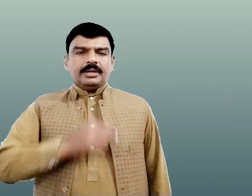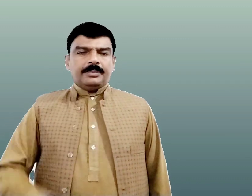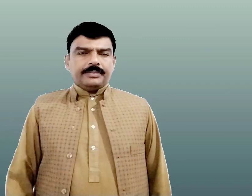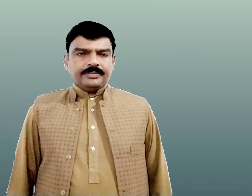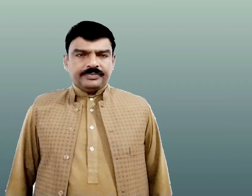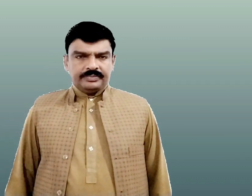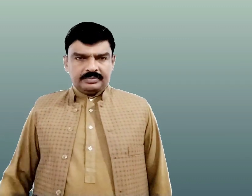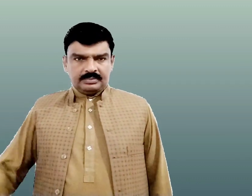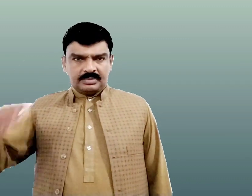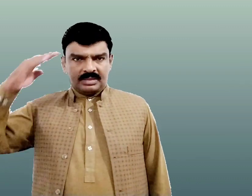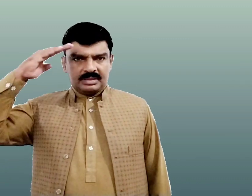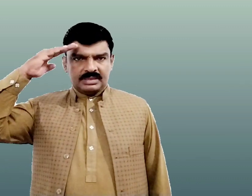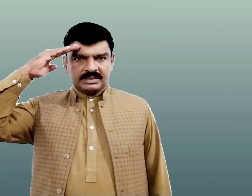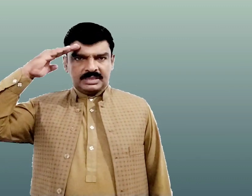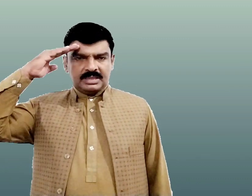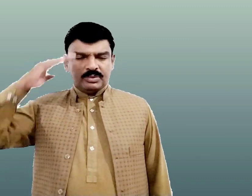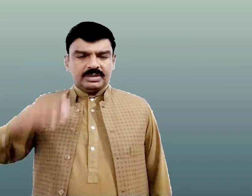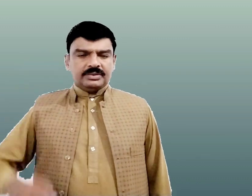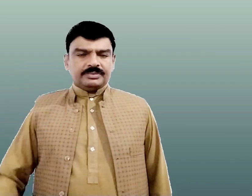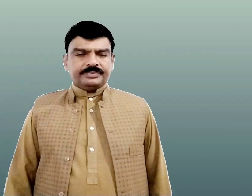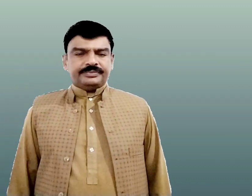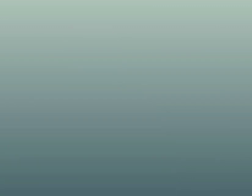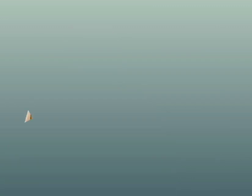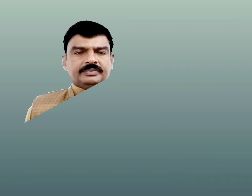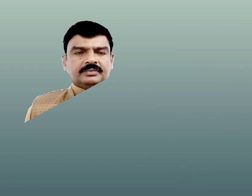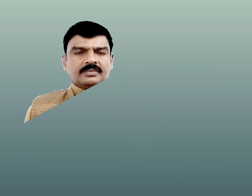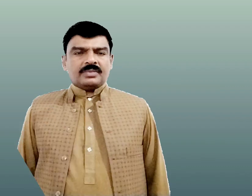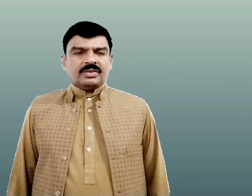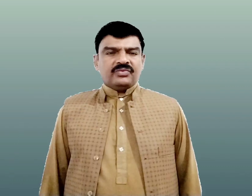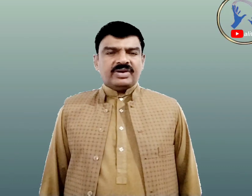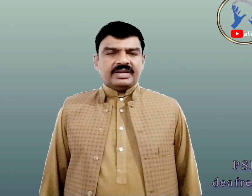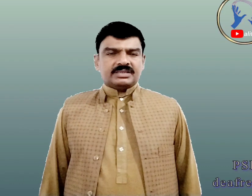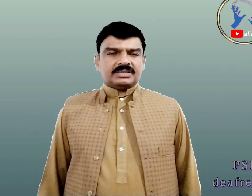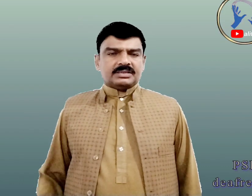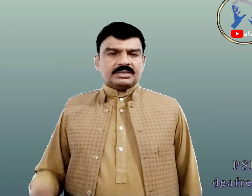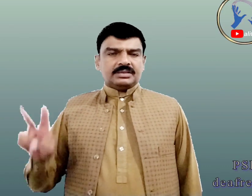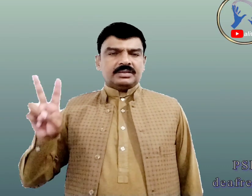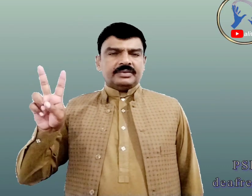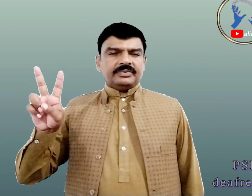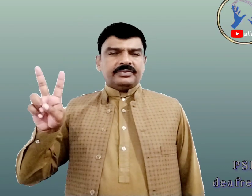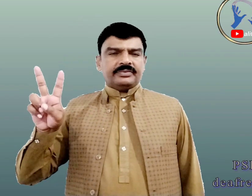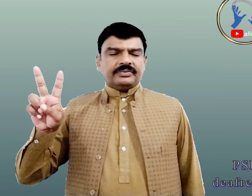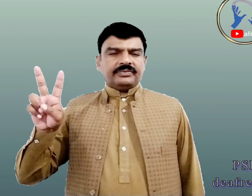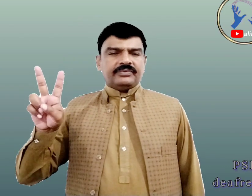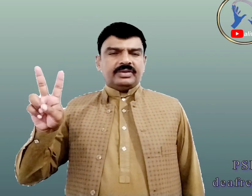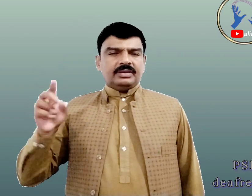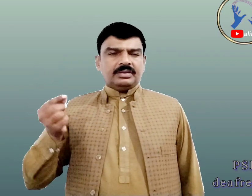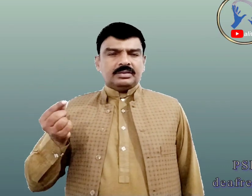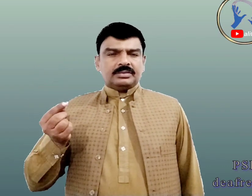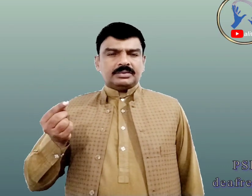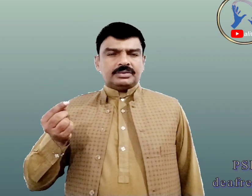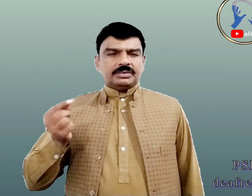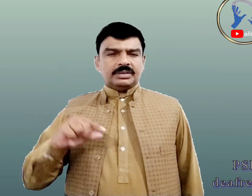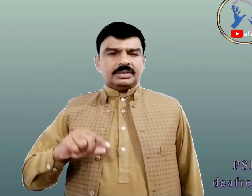बिस्मिल्लाहिर्रहमानिर्रहीम। अस्सलामु अलैकुम। वायरस, वी छोटा,